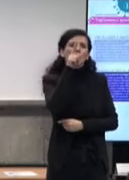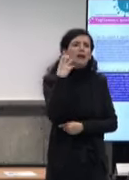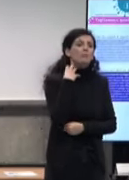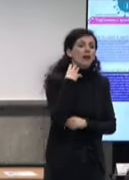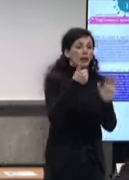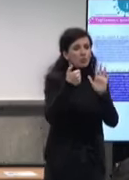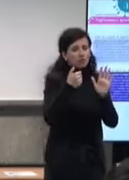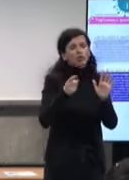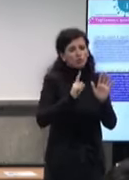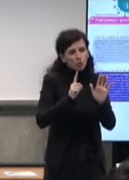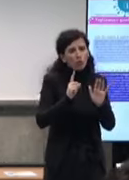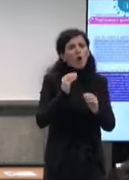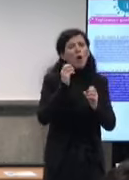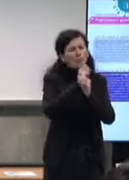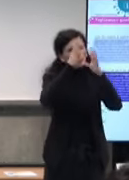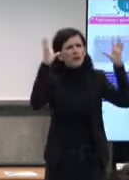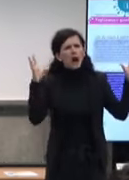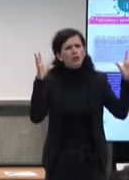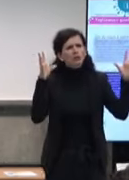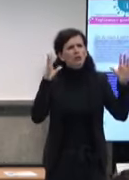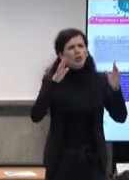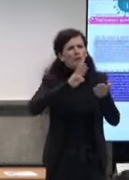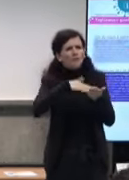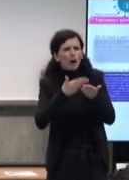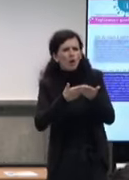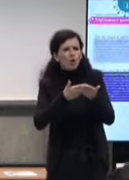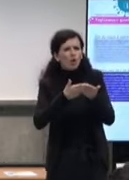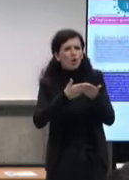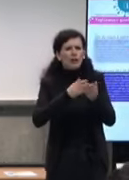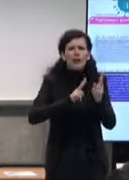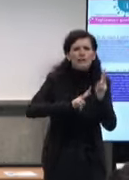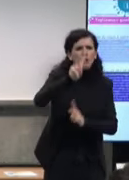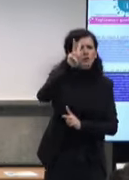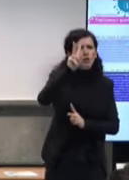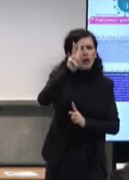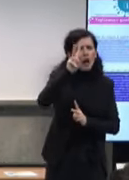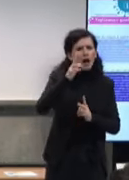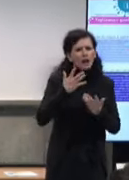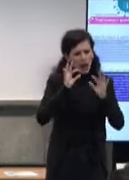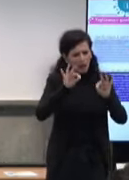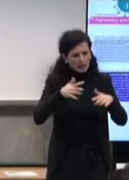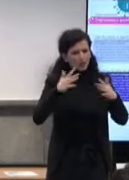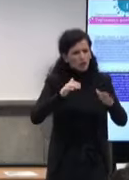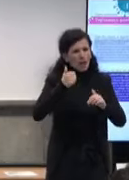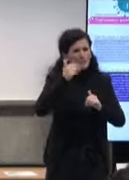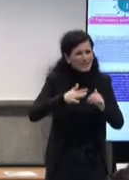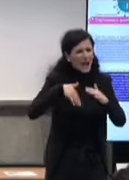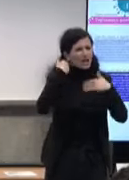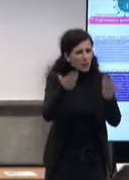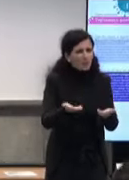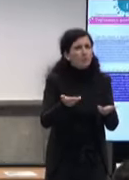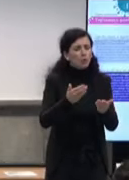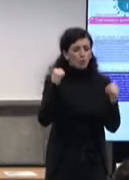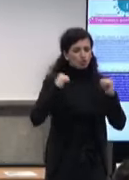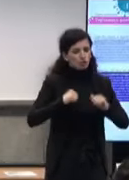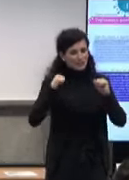600 ma se proiettiamo il dato a livello di stima del tutto nanometrico a livello nazionale siamo nell'ordine di migliaia e migliaia di altri cittadini